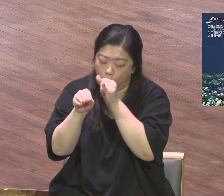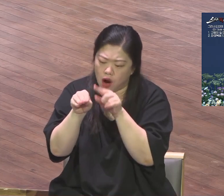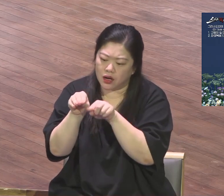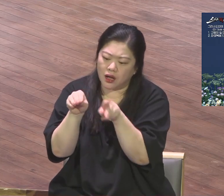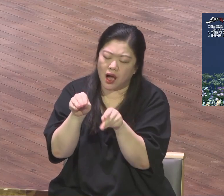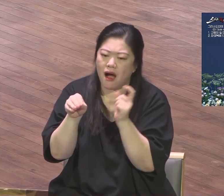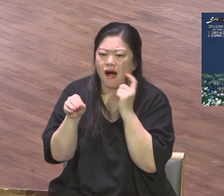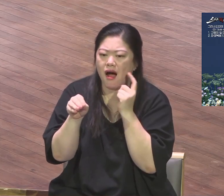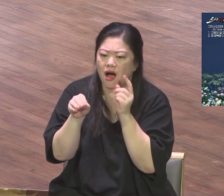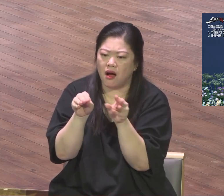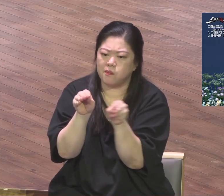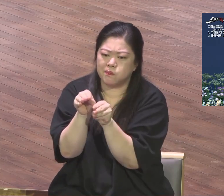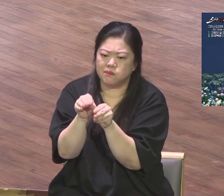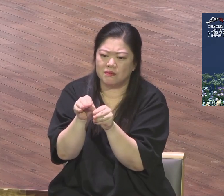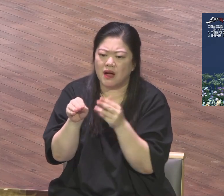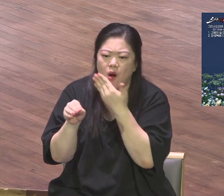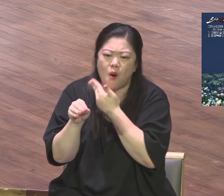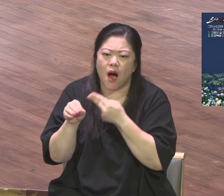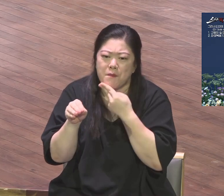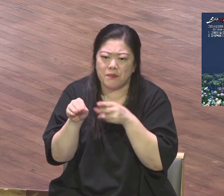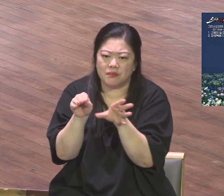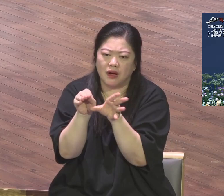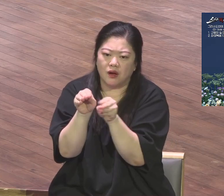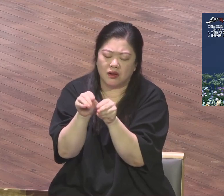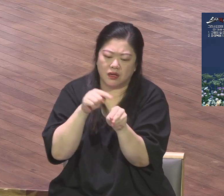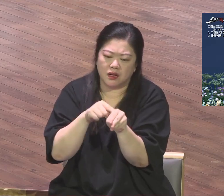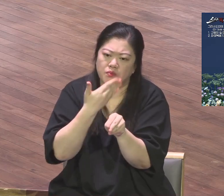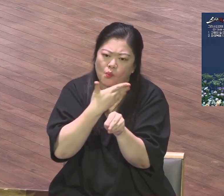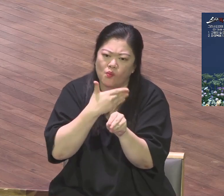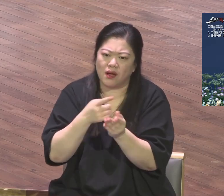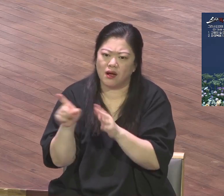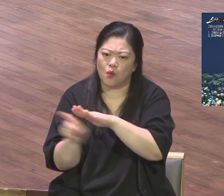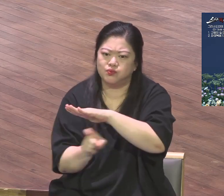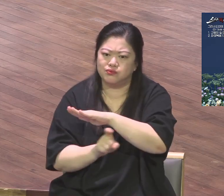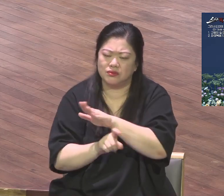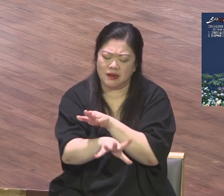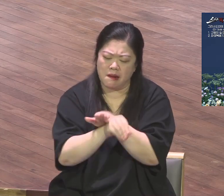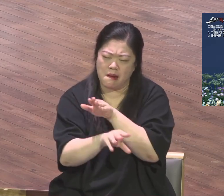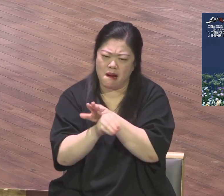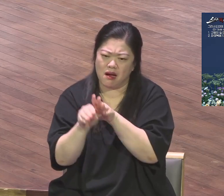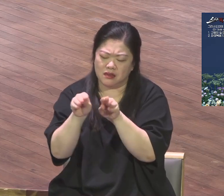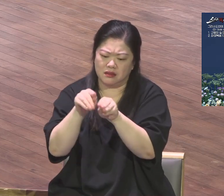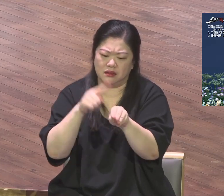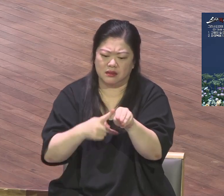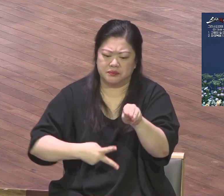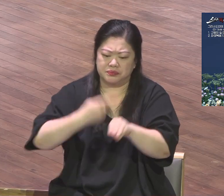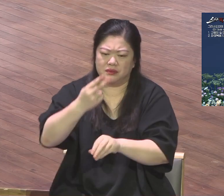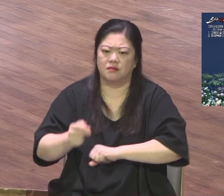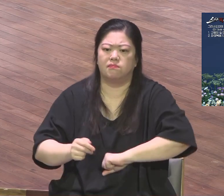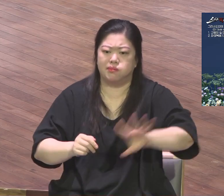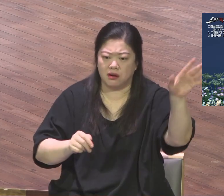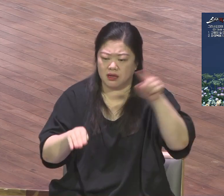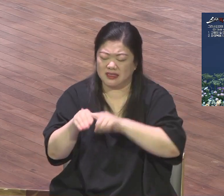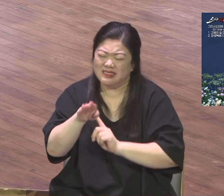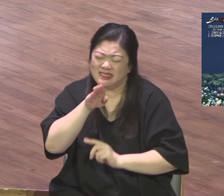현실교회입니다. 그리고 이제 겨자씨 비유와 이 누룩 비유를 통해서 교회가